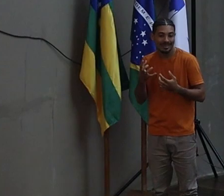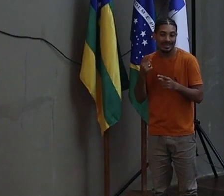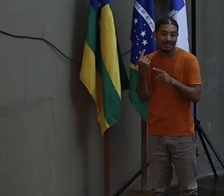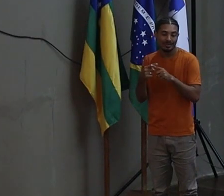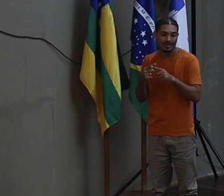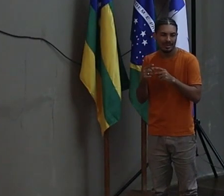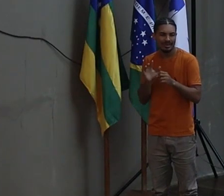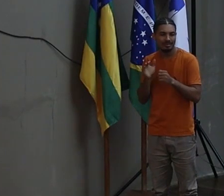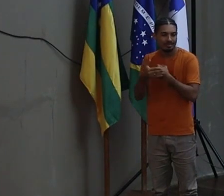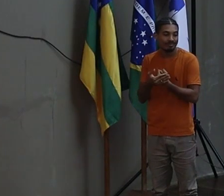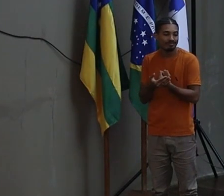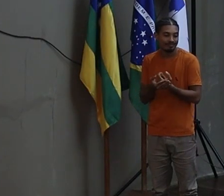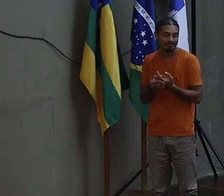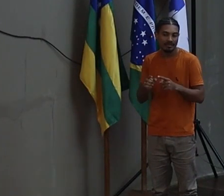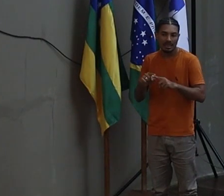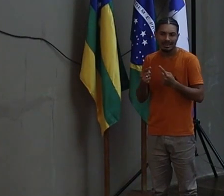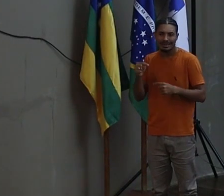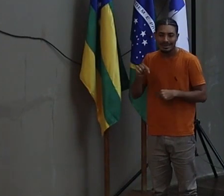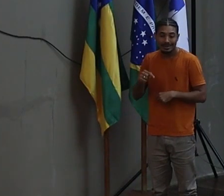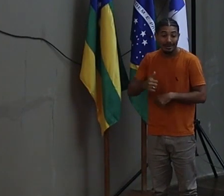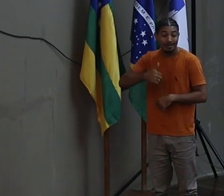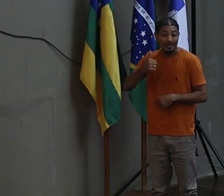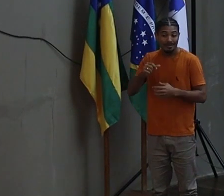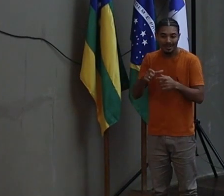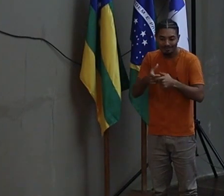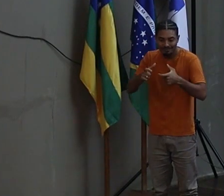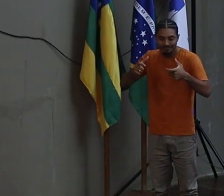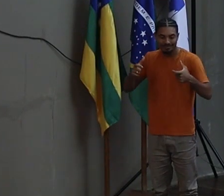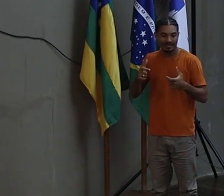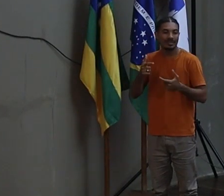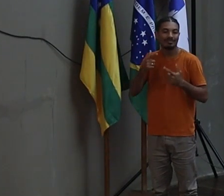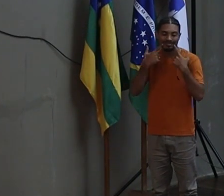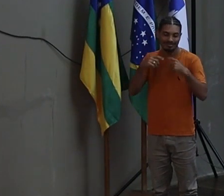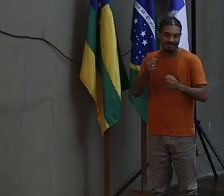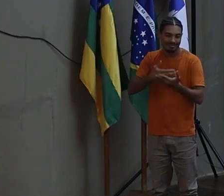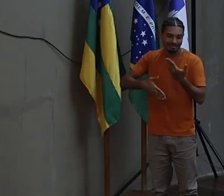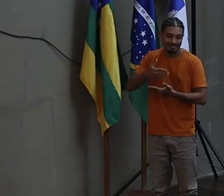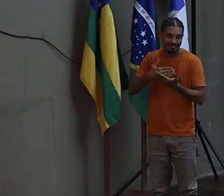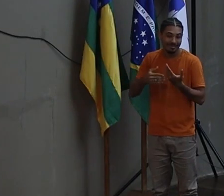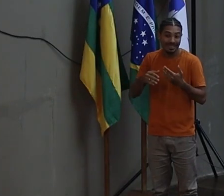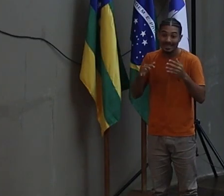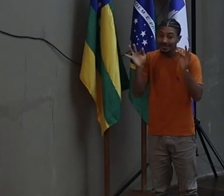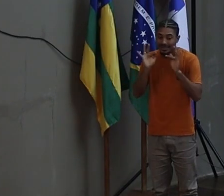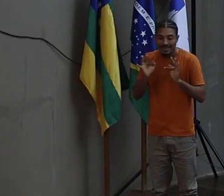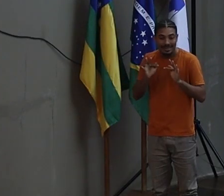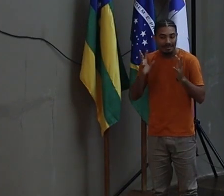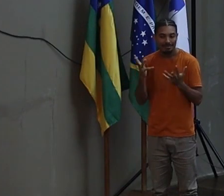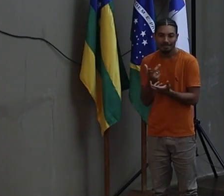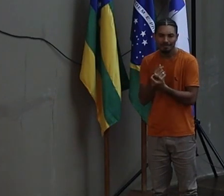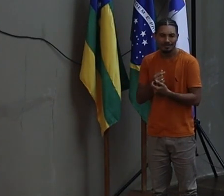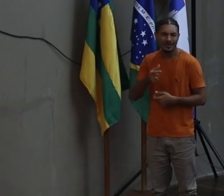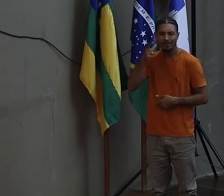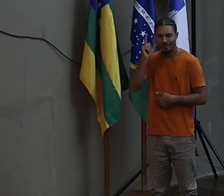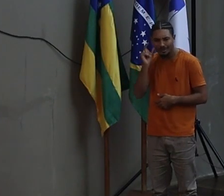momento. Esse aqui talvez seja o primeiro grande congresso de linguística aplicada, e, gente, que maravilha, né, que todo mundo que estava aqui ontem,